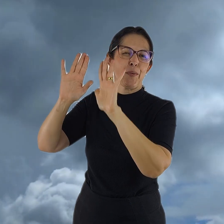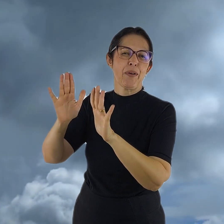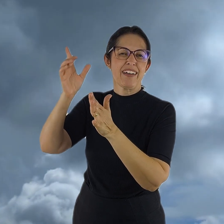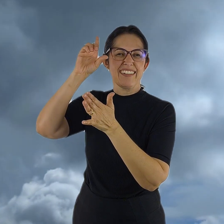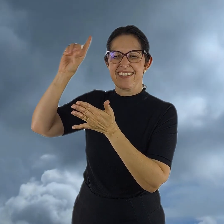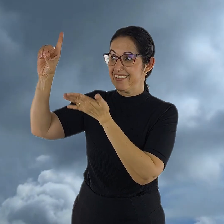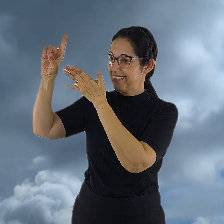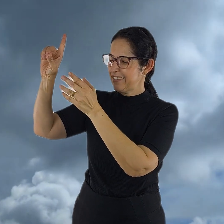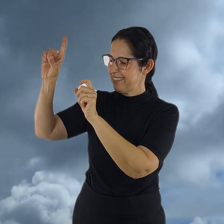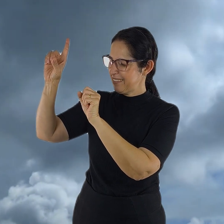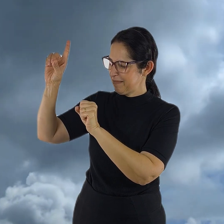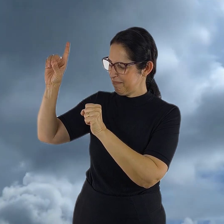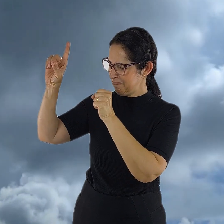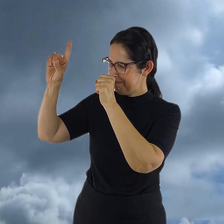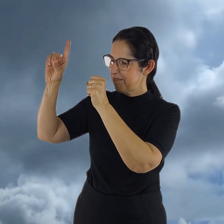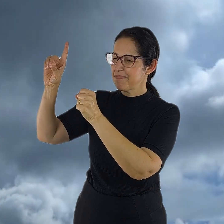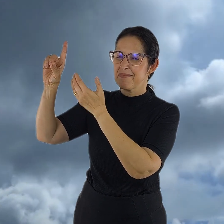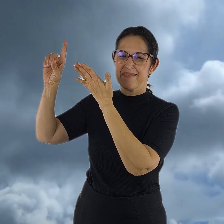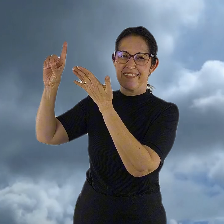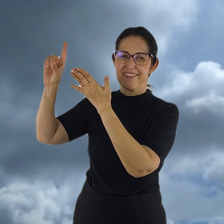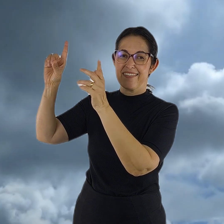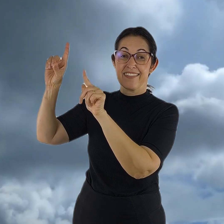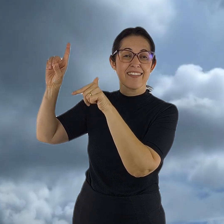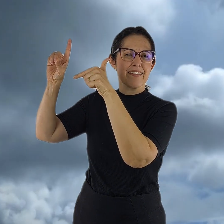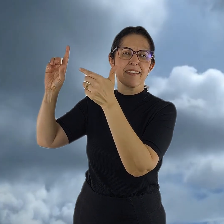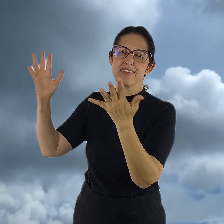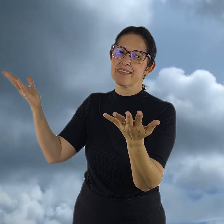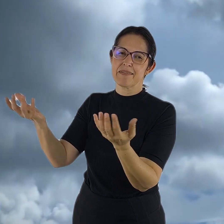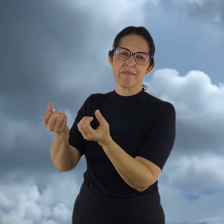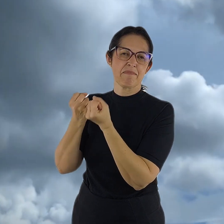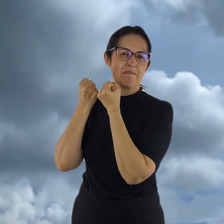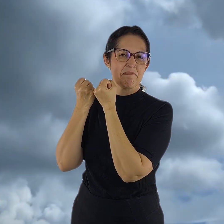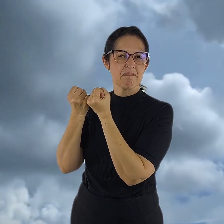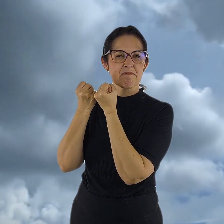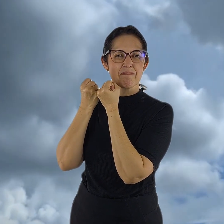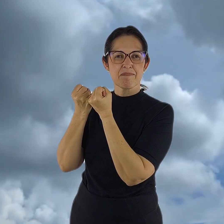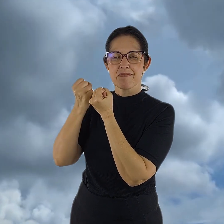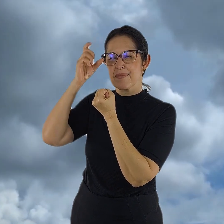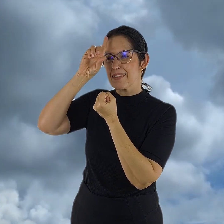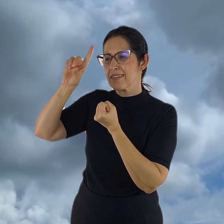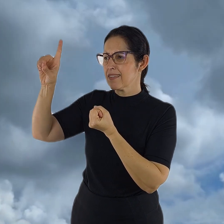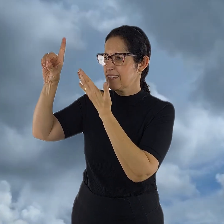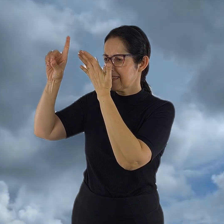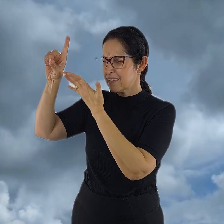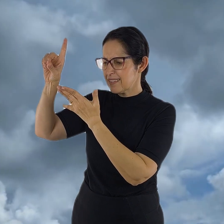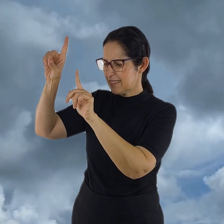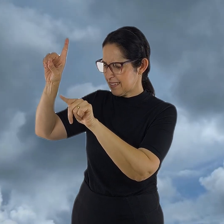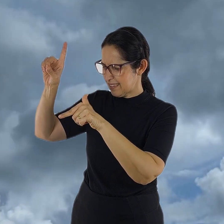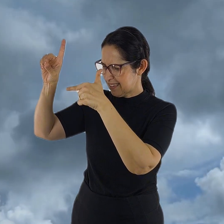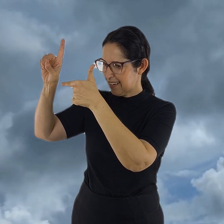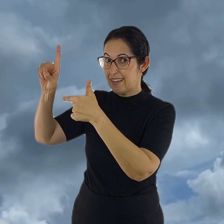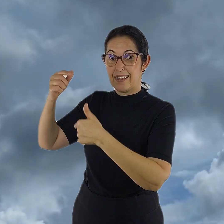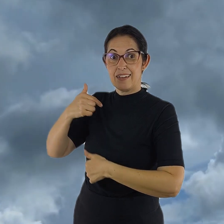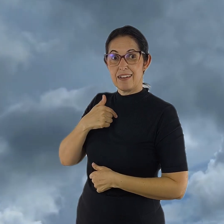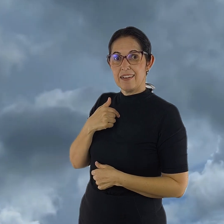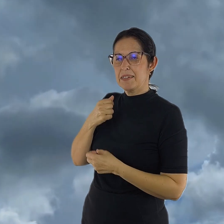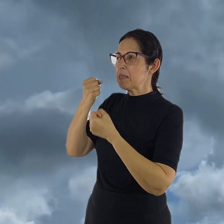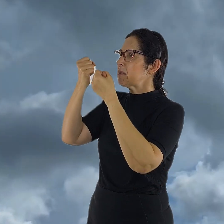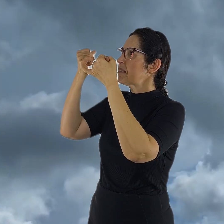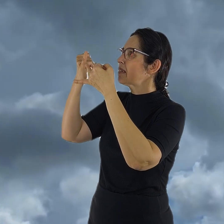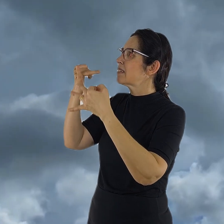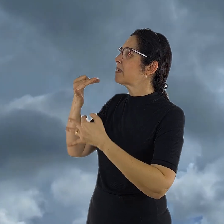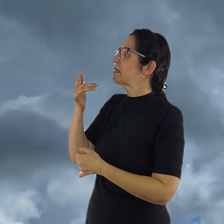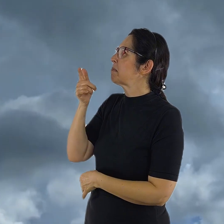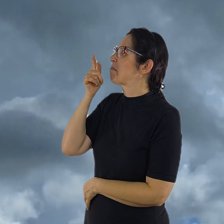pode fazer é maravilhoso. Porque o que Deus pode fazer é